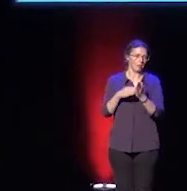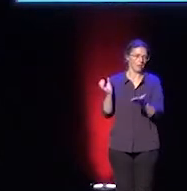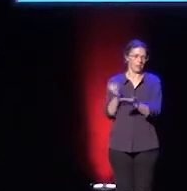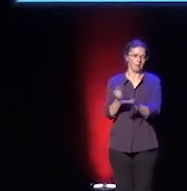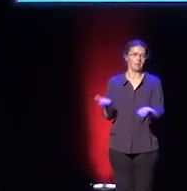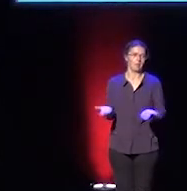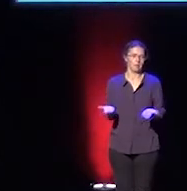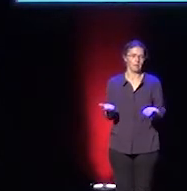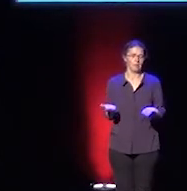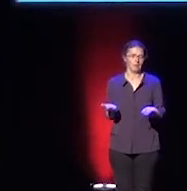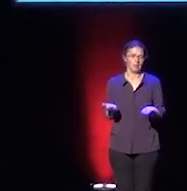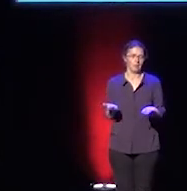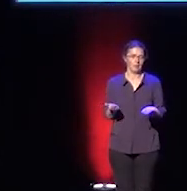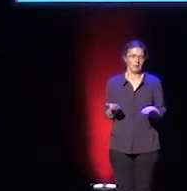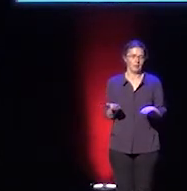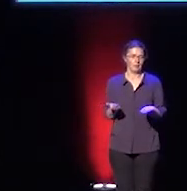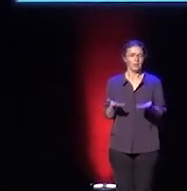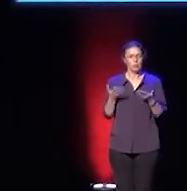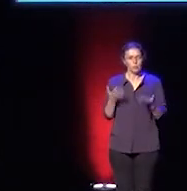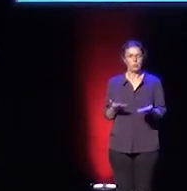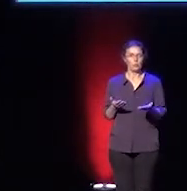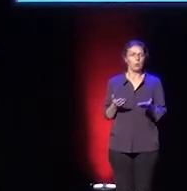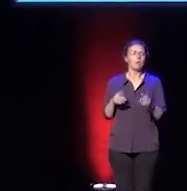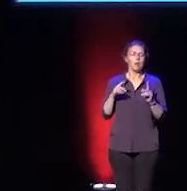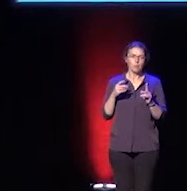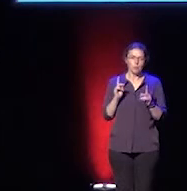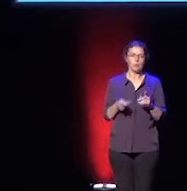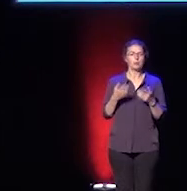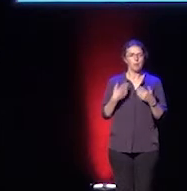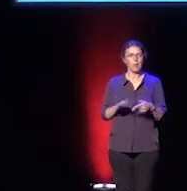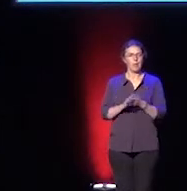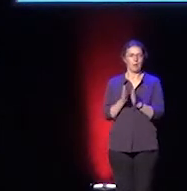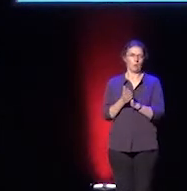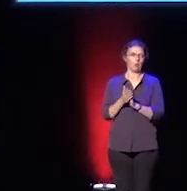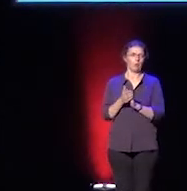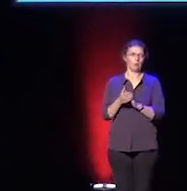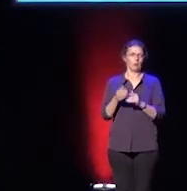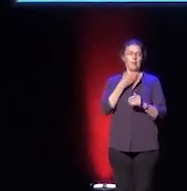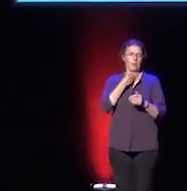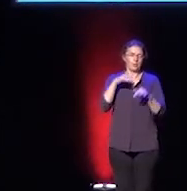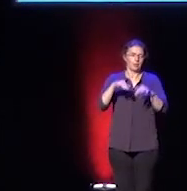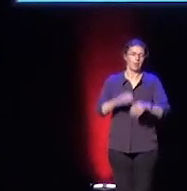Behinderung beschäftigen. Und an der Stelle ist erheblicher Handlungsbedarf.